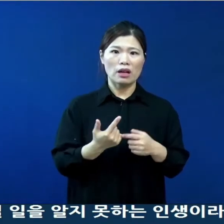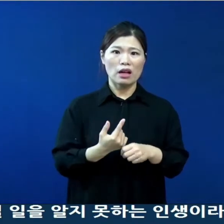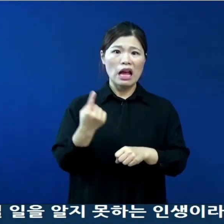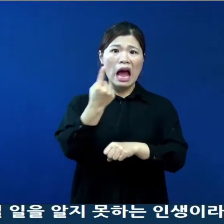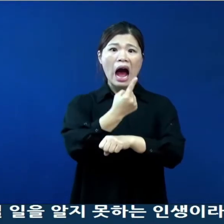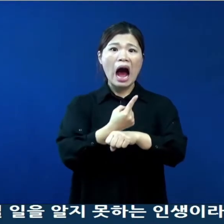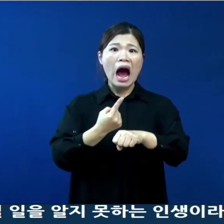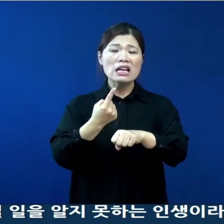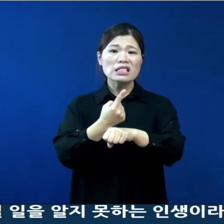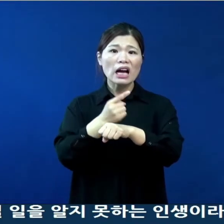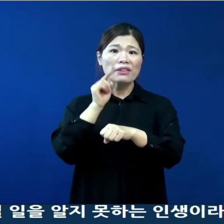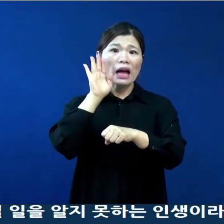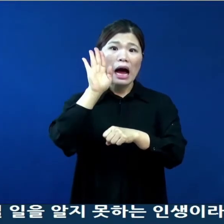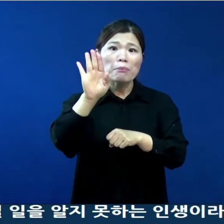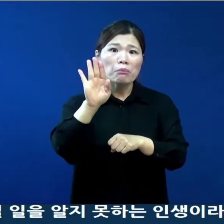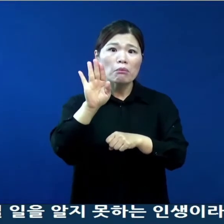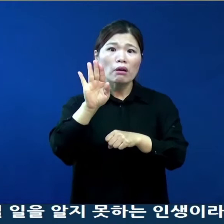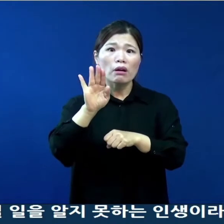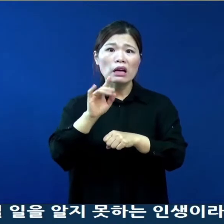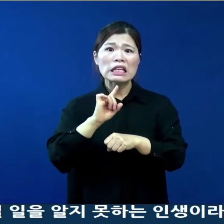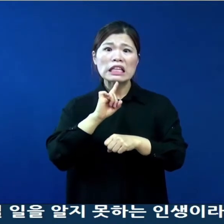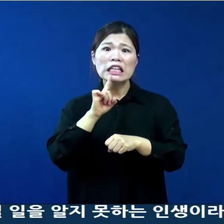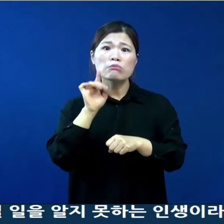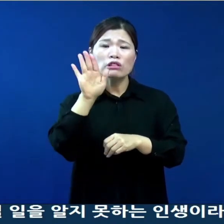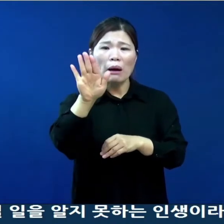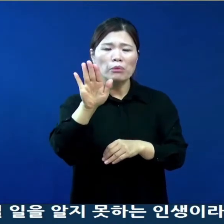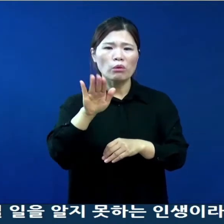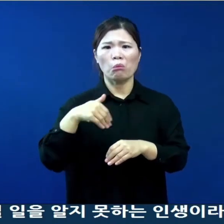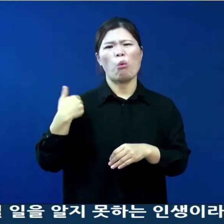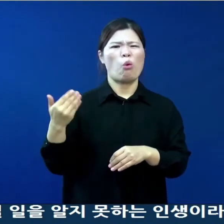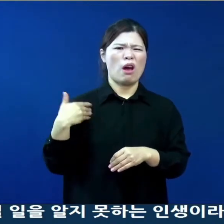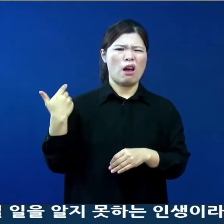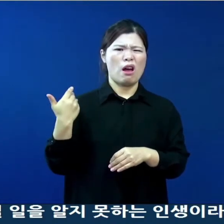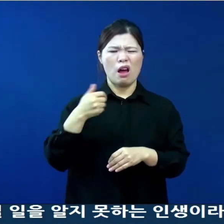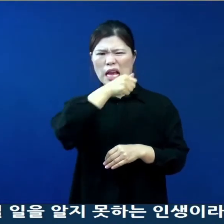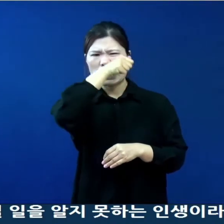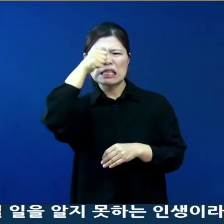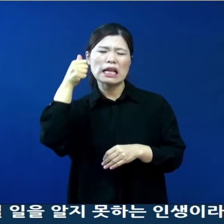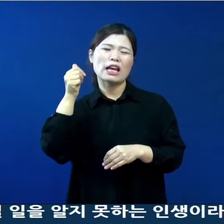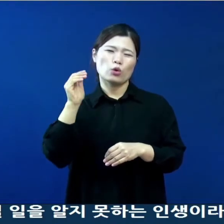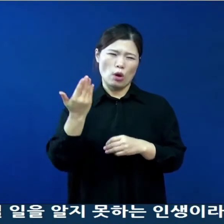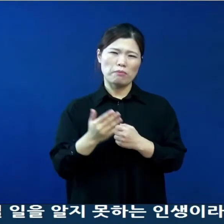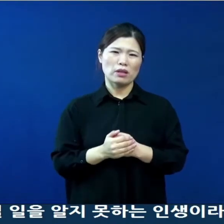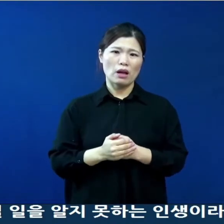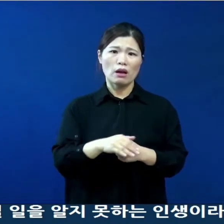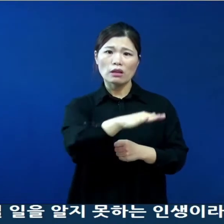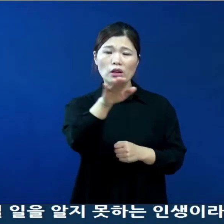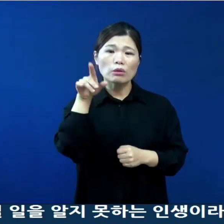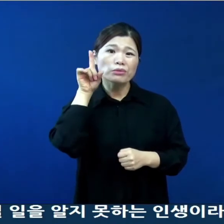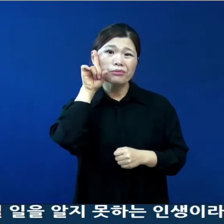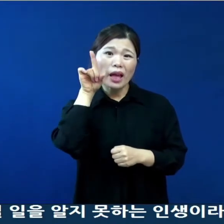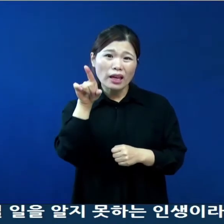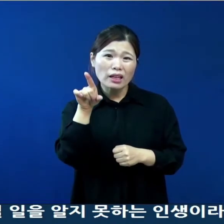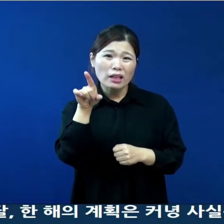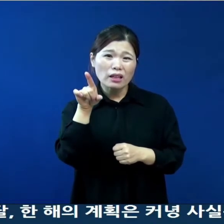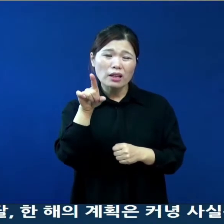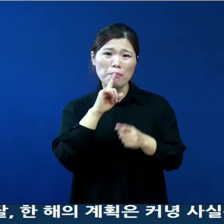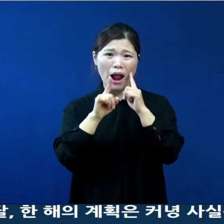앞도 1분 앞도 보지 못하는 것이 우리 인생이라고 하는 것입니다. 여러분, 내일이라고 하는